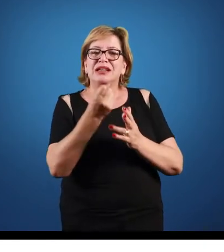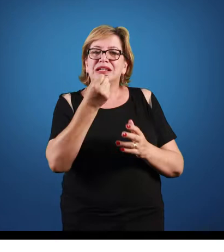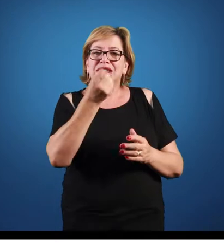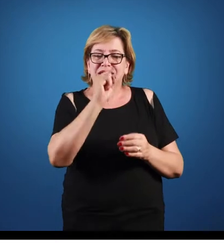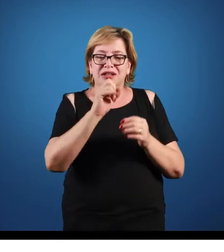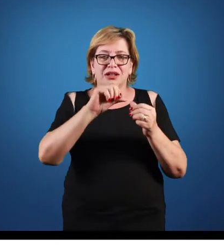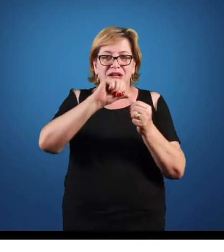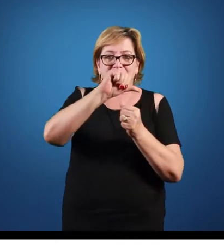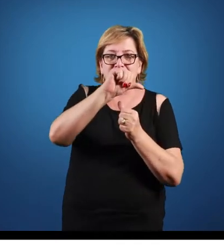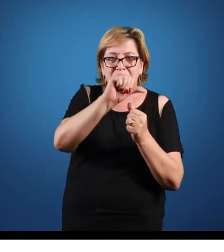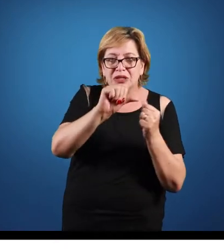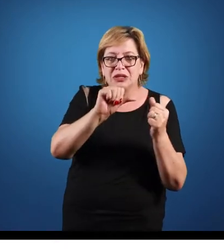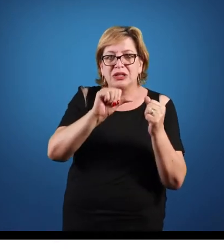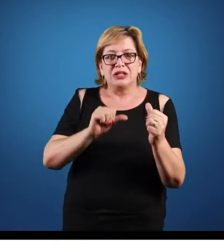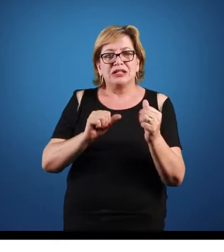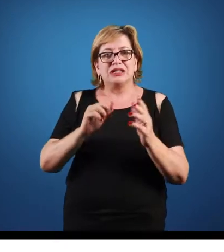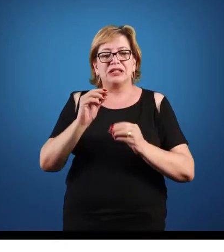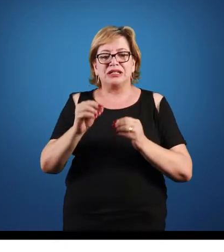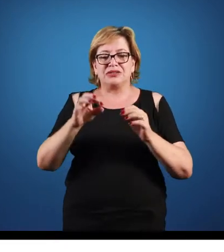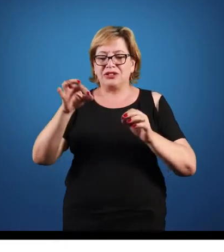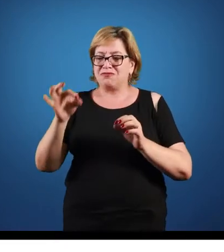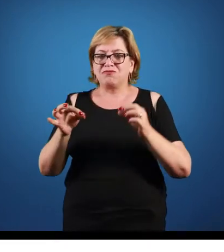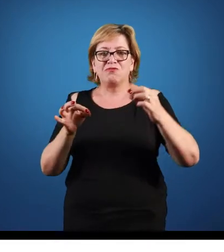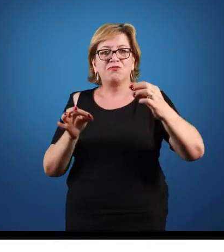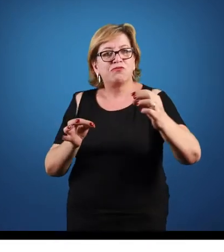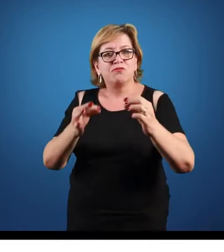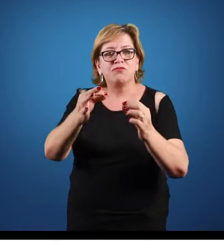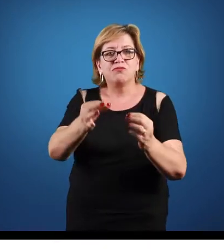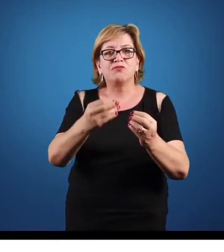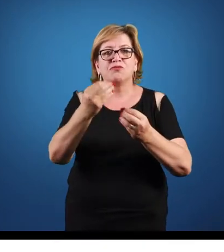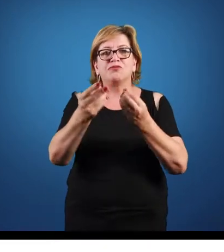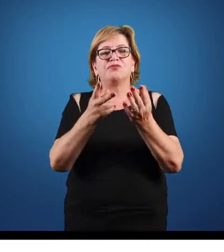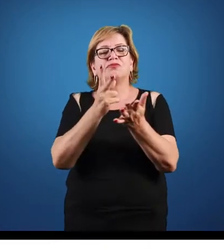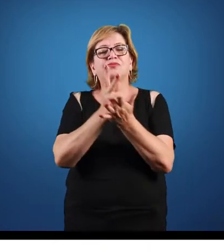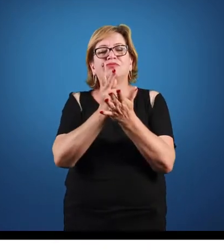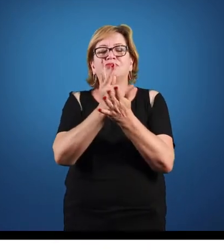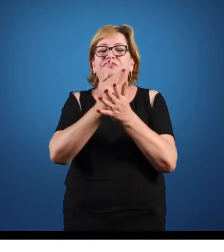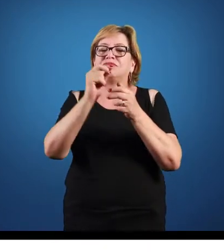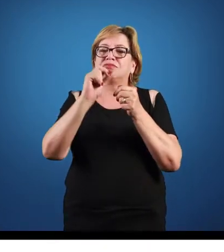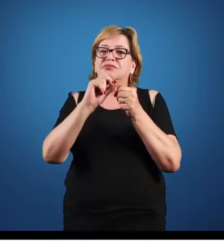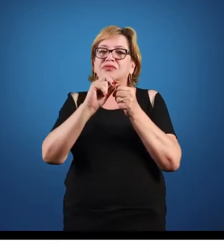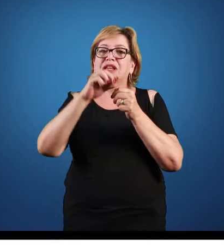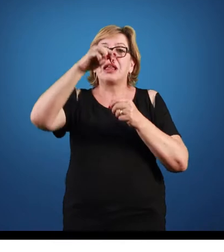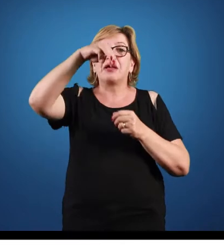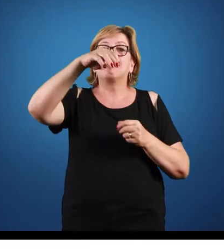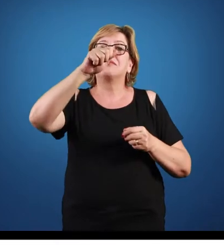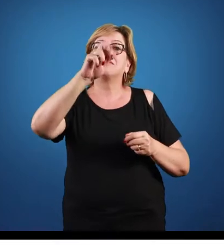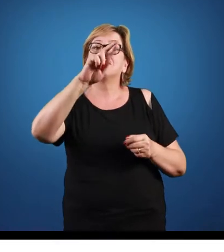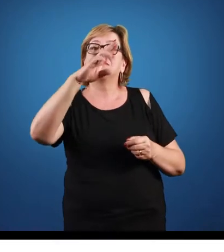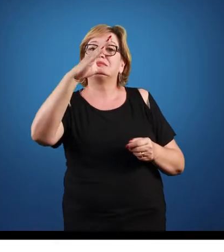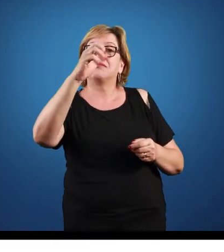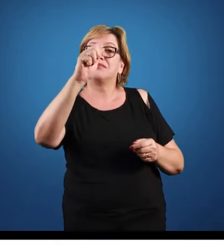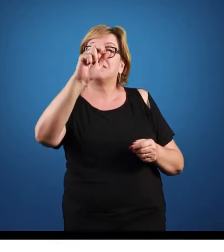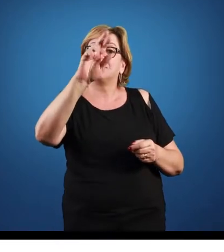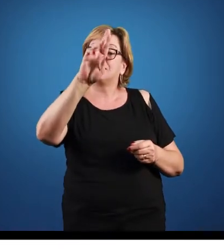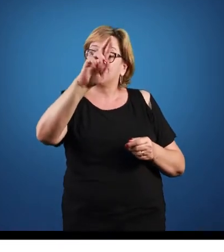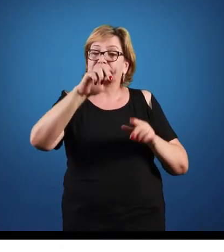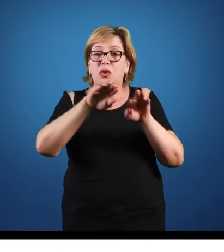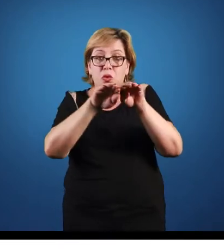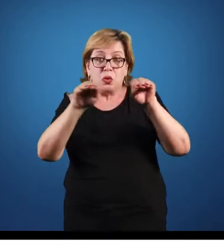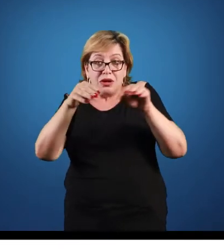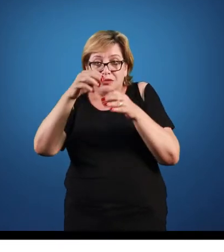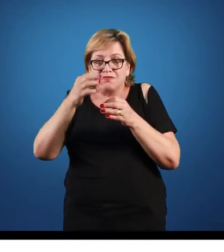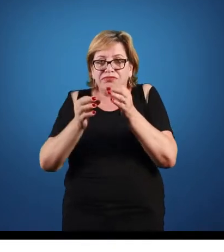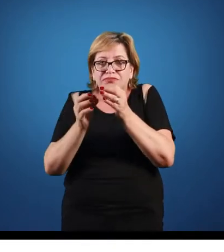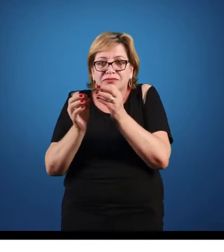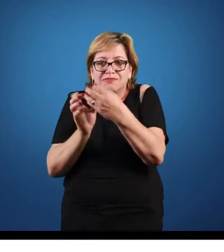mudar o ano você pode até marcar os pés não é do do tripé na um papel pelo que você está usando ele pode modificar